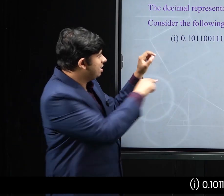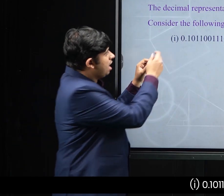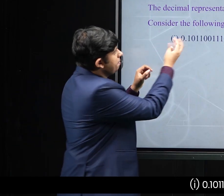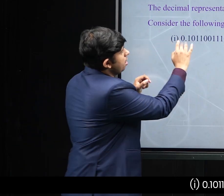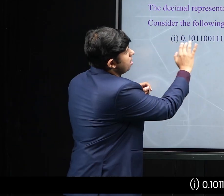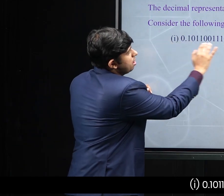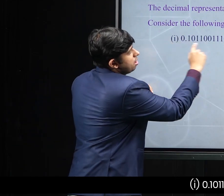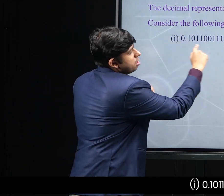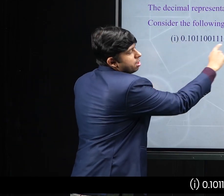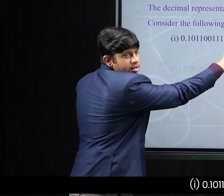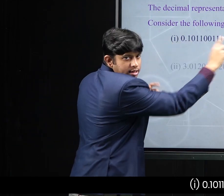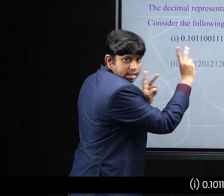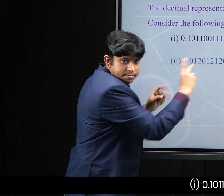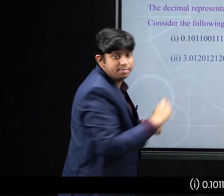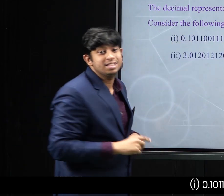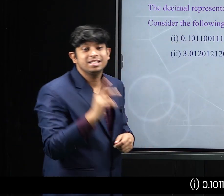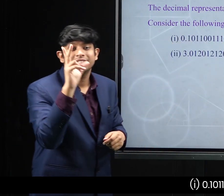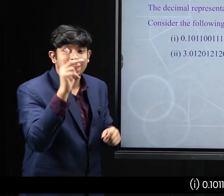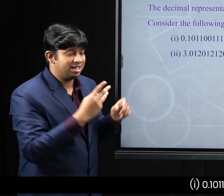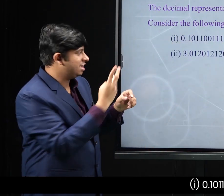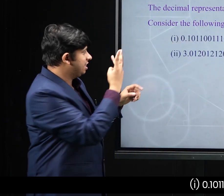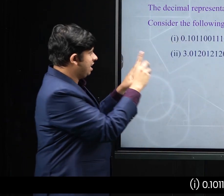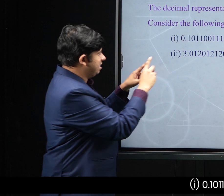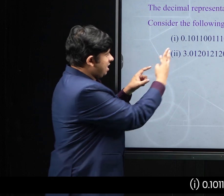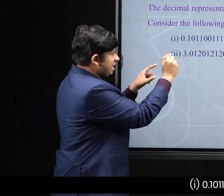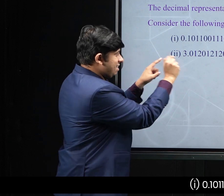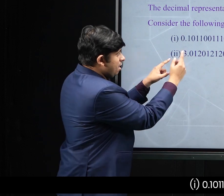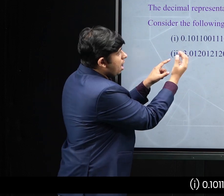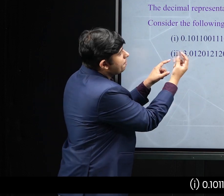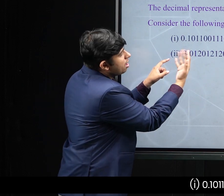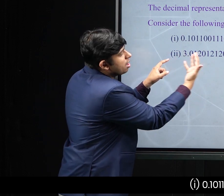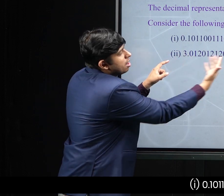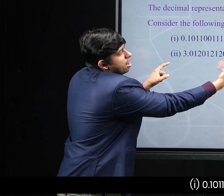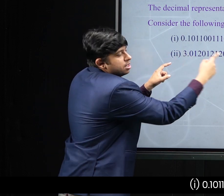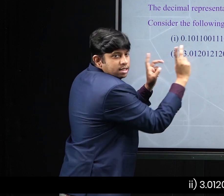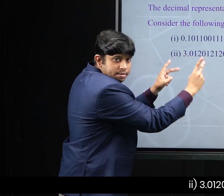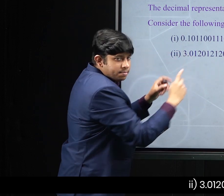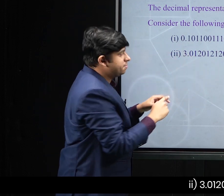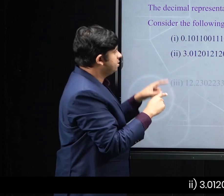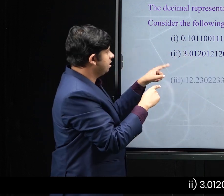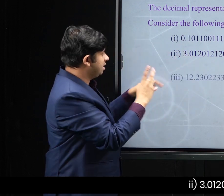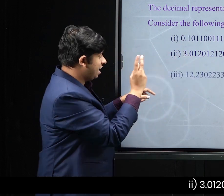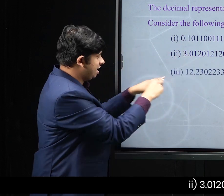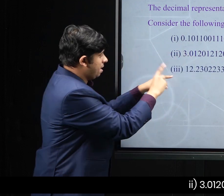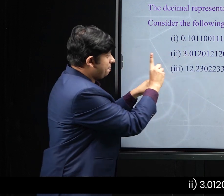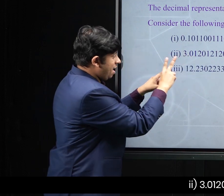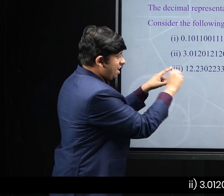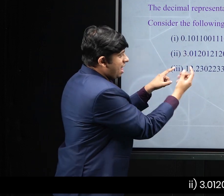0.101 100 111 000 1111 3.01